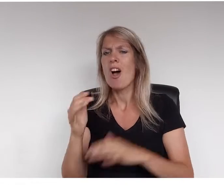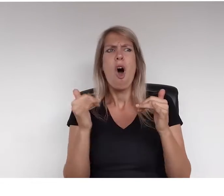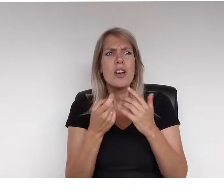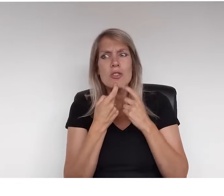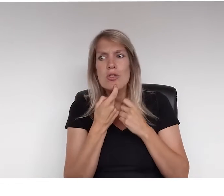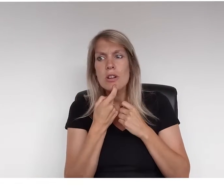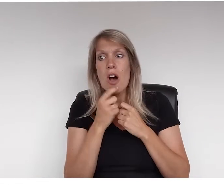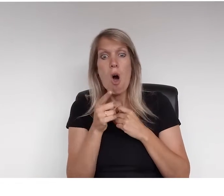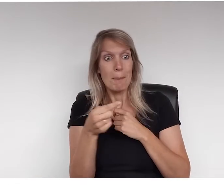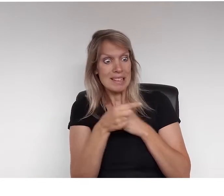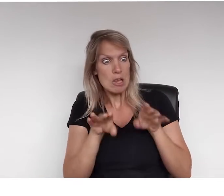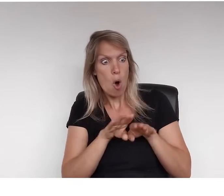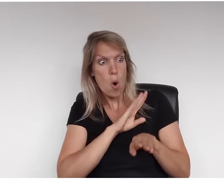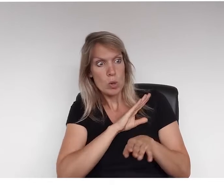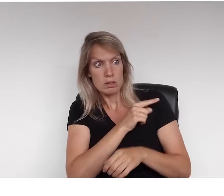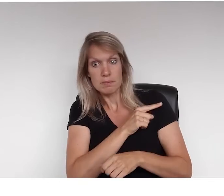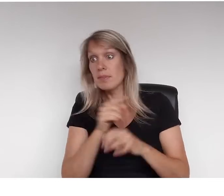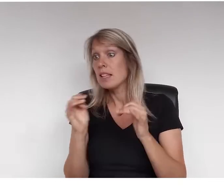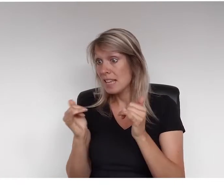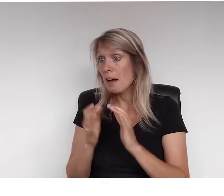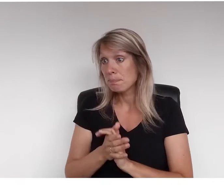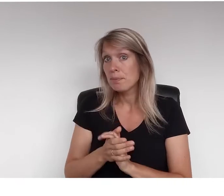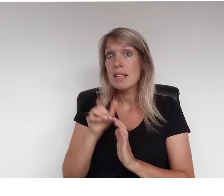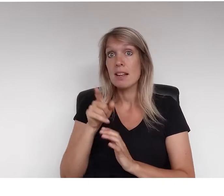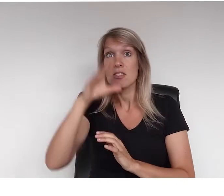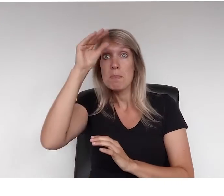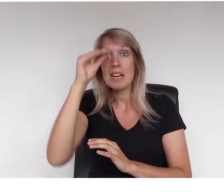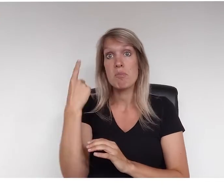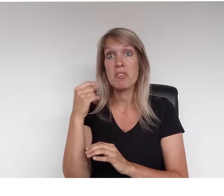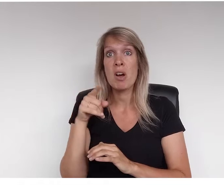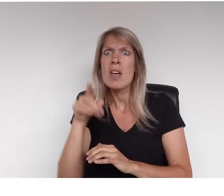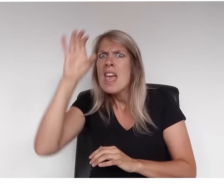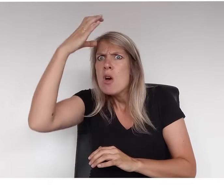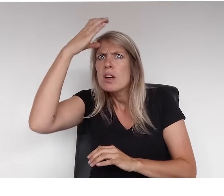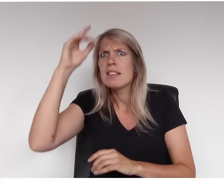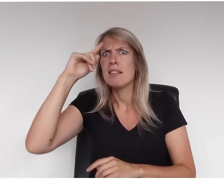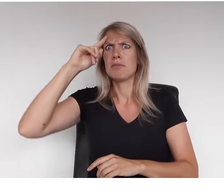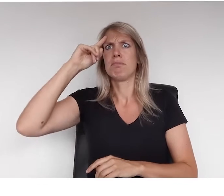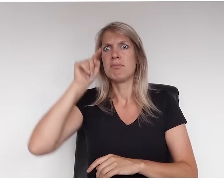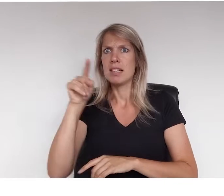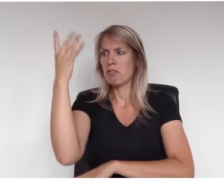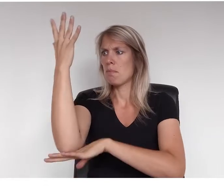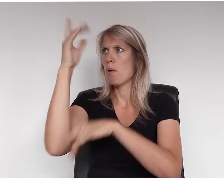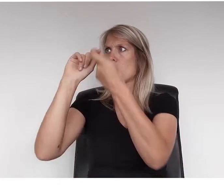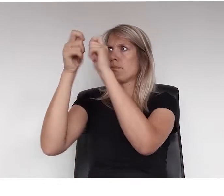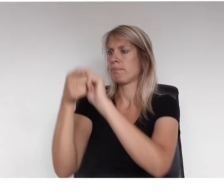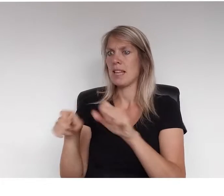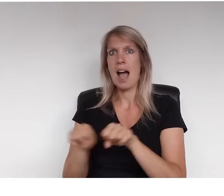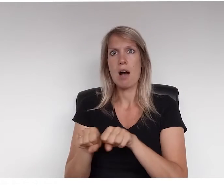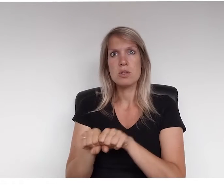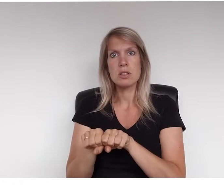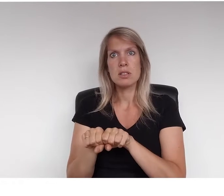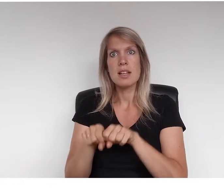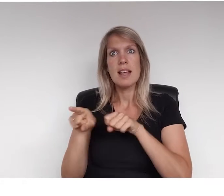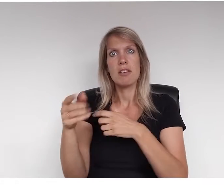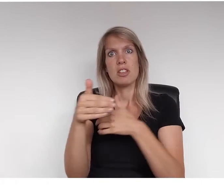maar dan deze ook. Dan die ook. En dan is er een meneer of een mevrouw heel creatief geweest. Die heeft dus van die boom, heeft die hout gemaakt. En heeft hier zo'n kistje